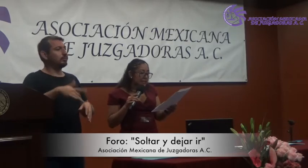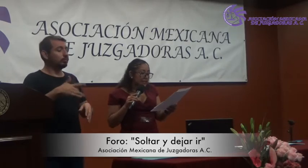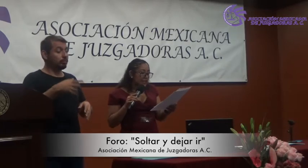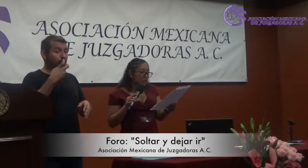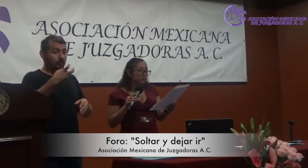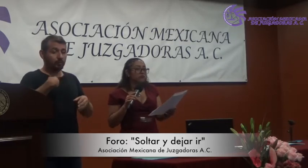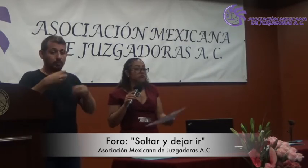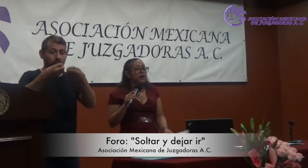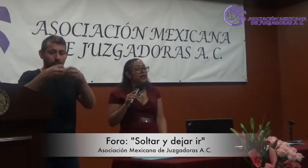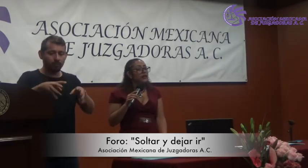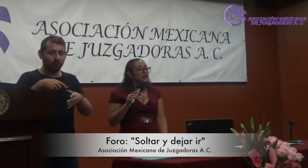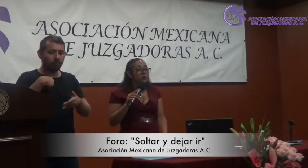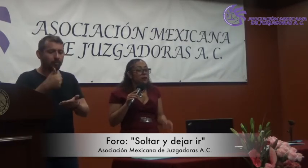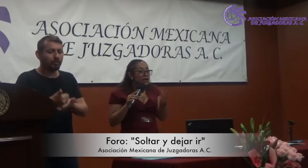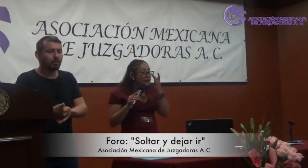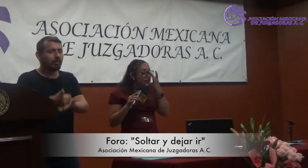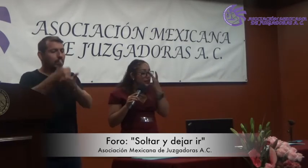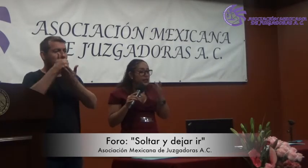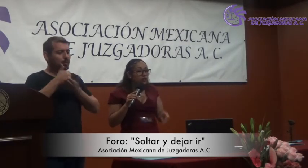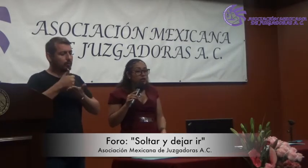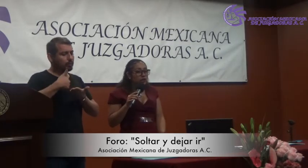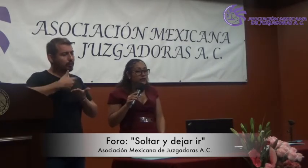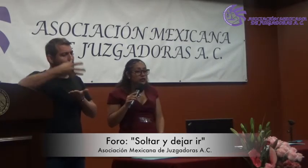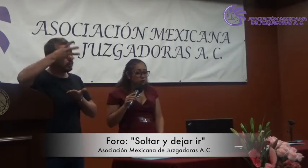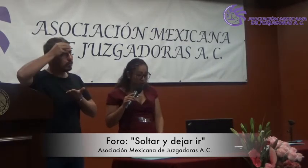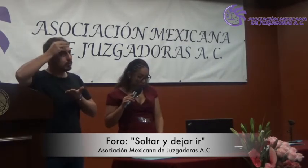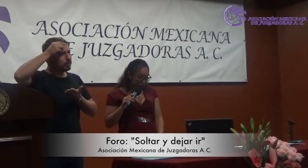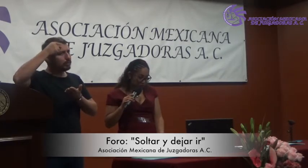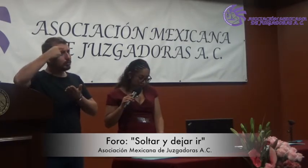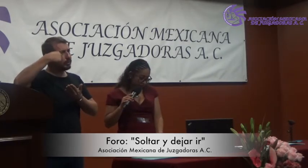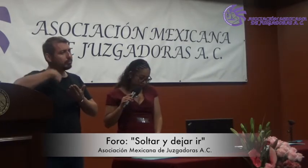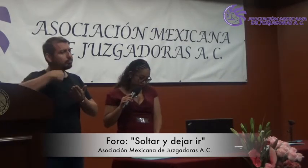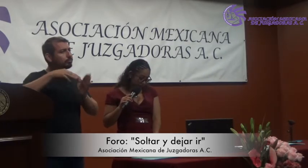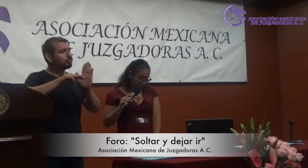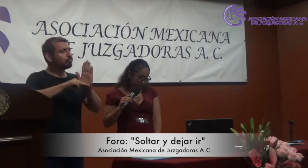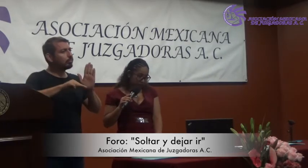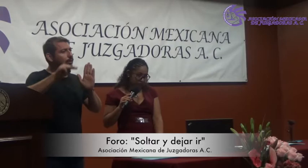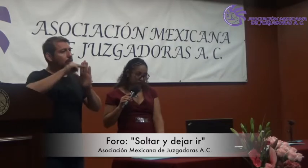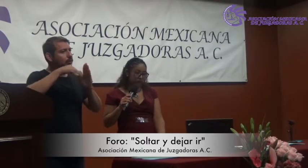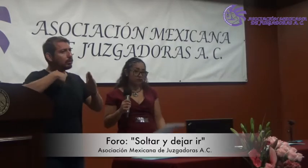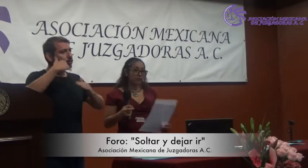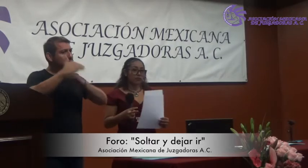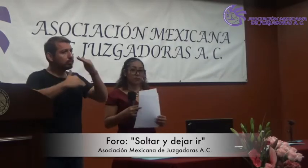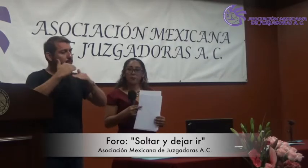seguir creciendo, para superarse y desarrollarse como ser humano.